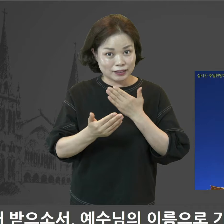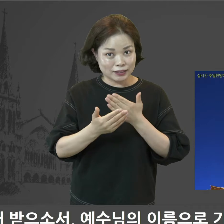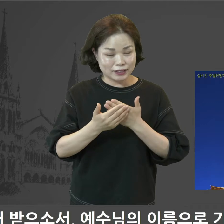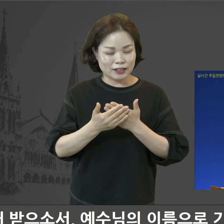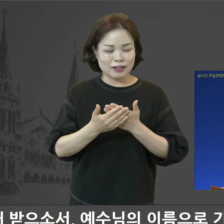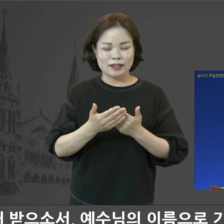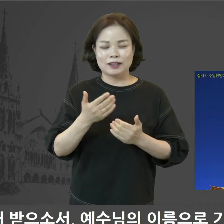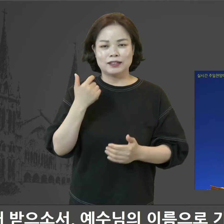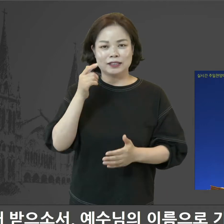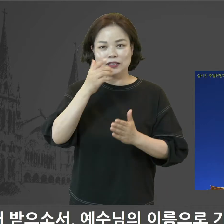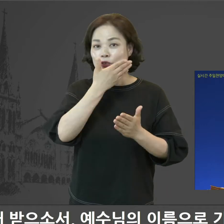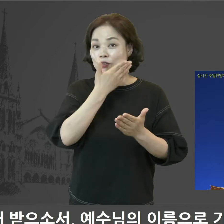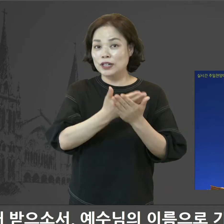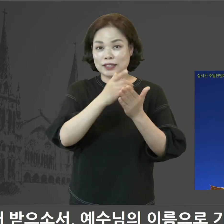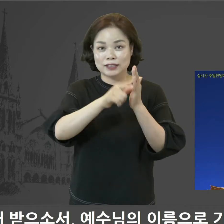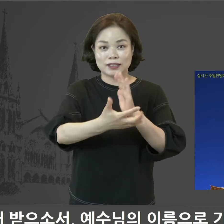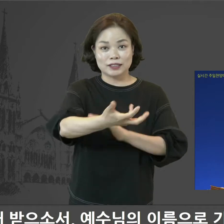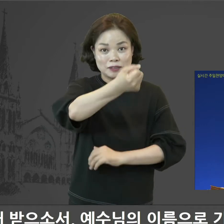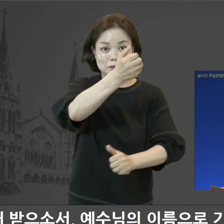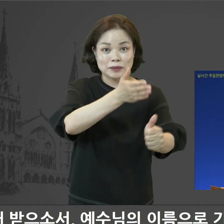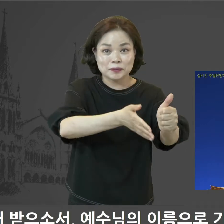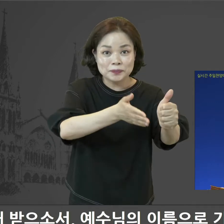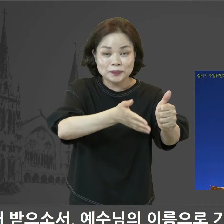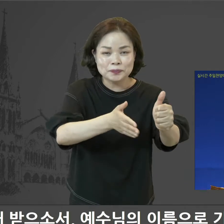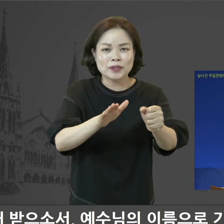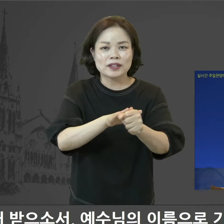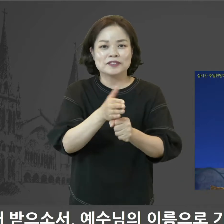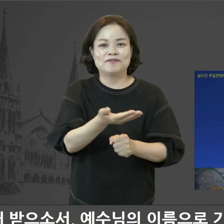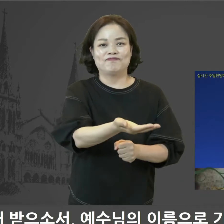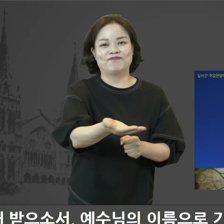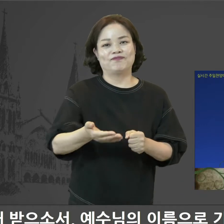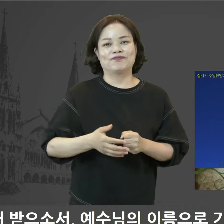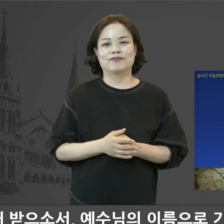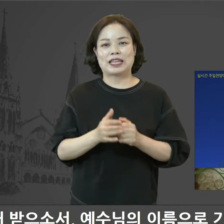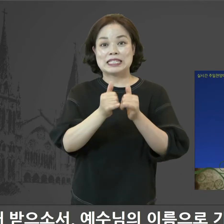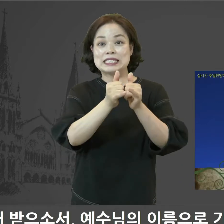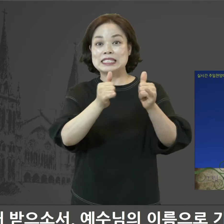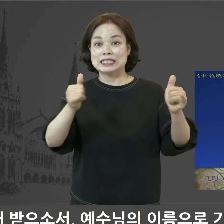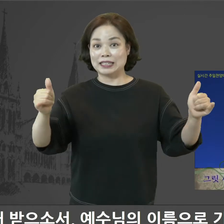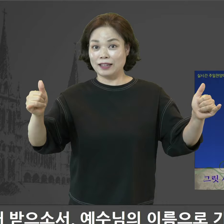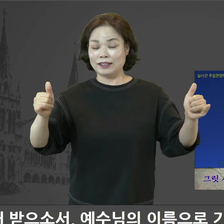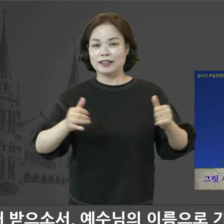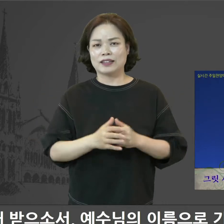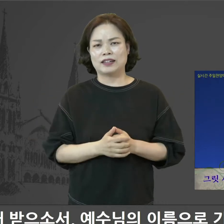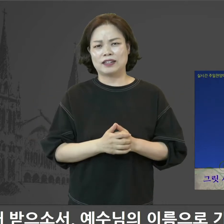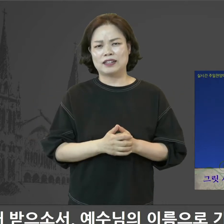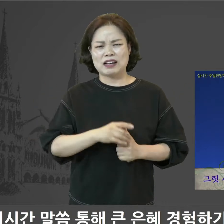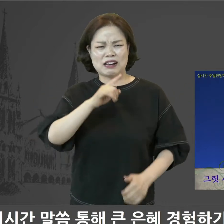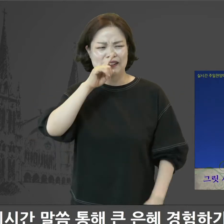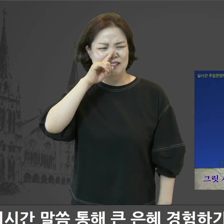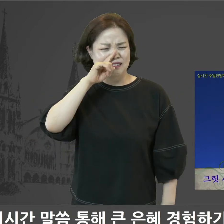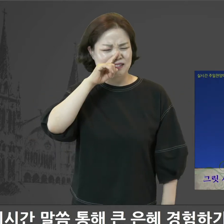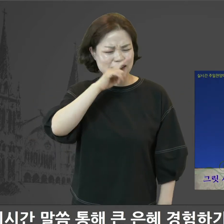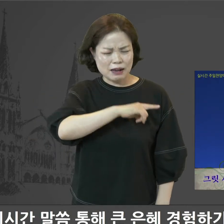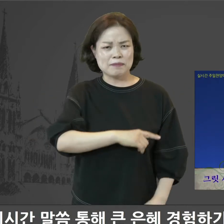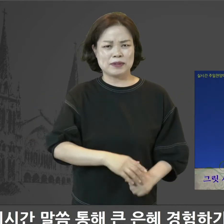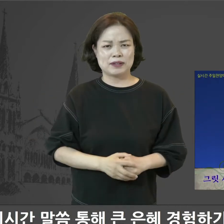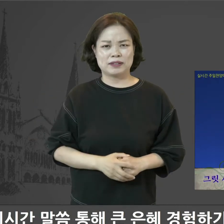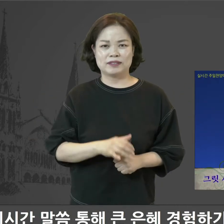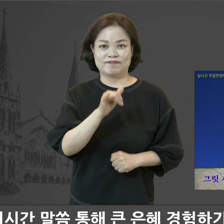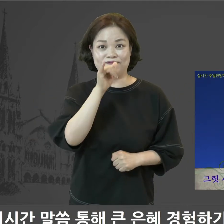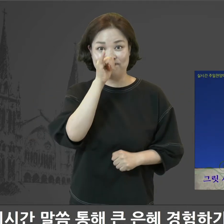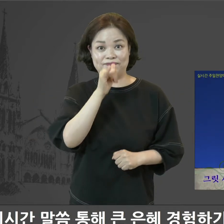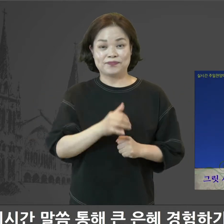귀한 아름다운 시간 되기를 소망합니다. 사랑하는 여러분, 인간에게는 이 악함이란 것이